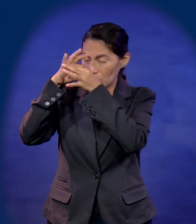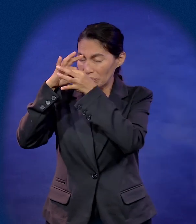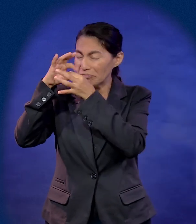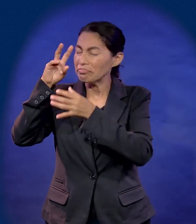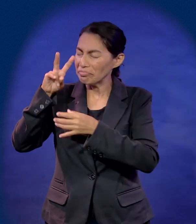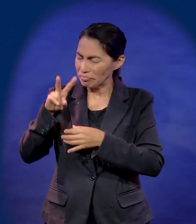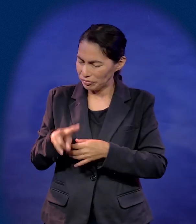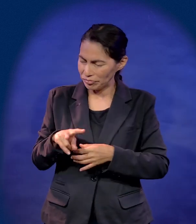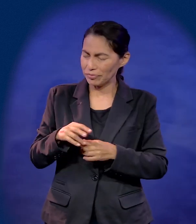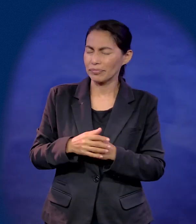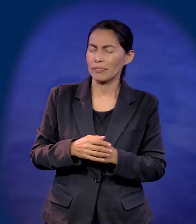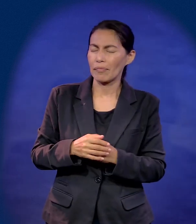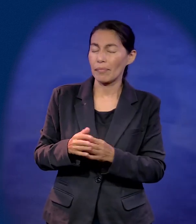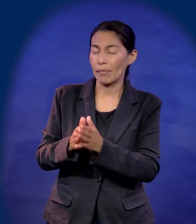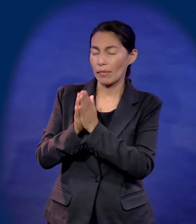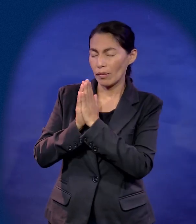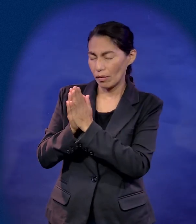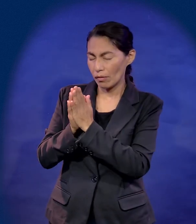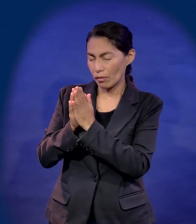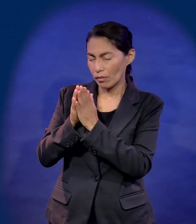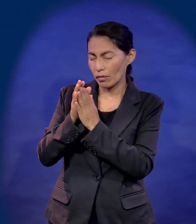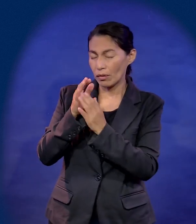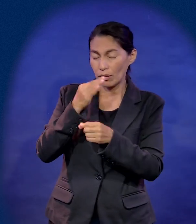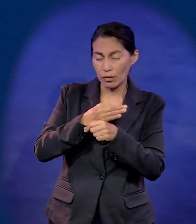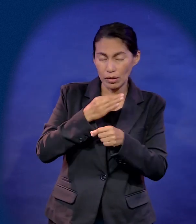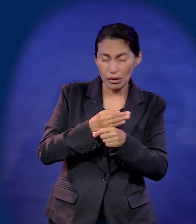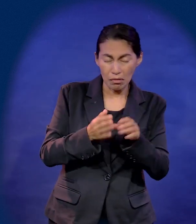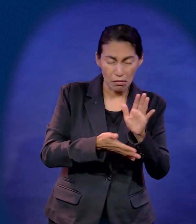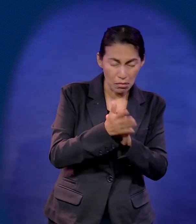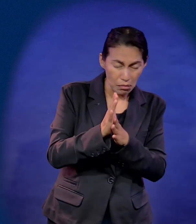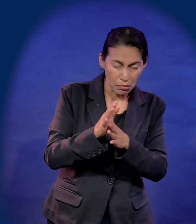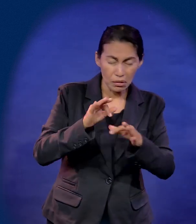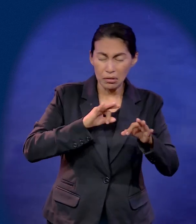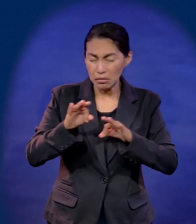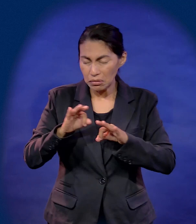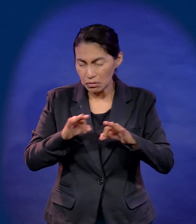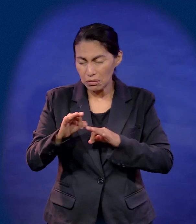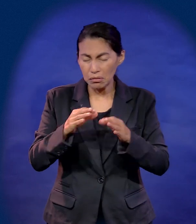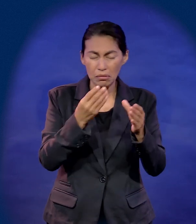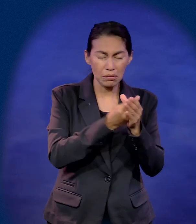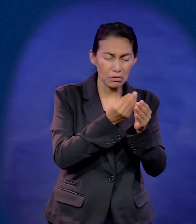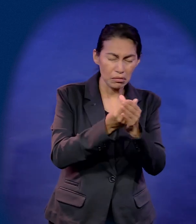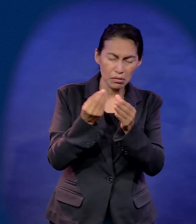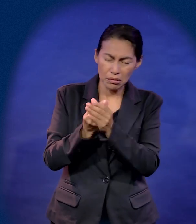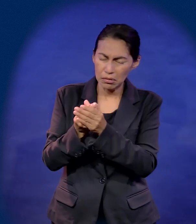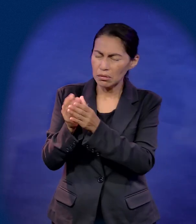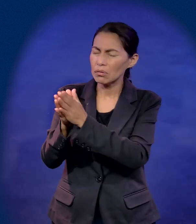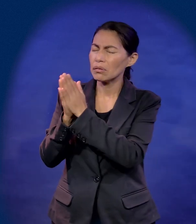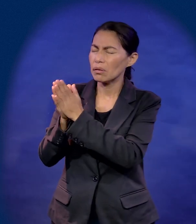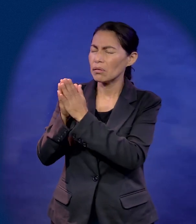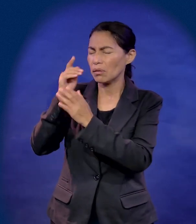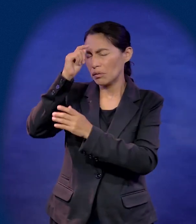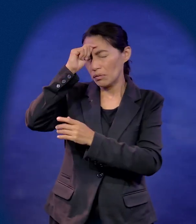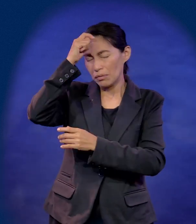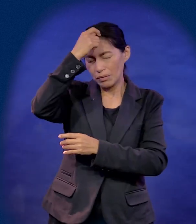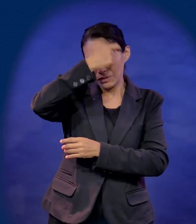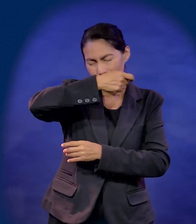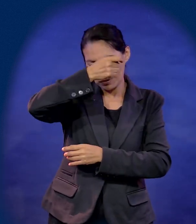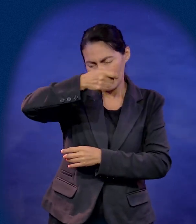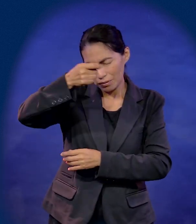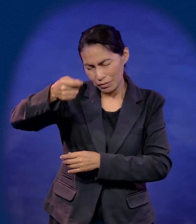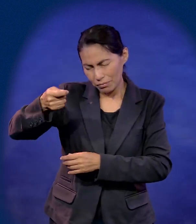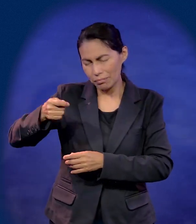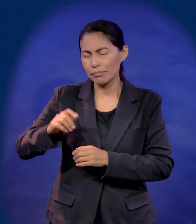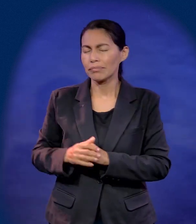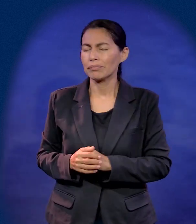Y que esa decisión pueda ser cristalizada muy pronto. Rogamos tu bendición al ir a las clases y al